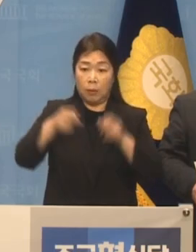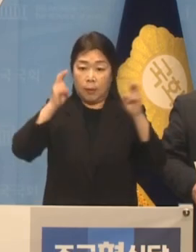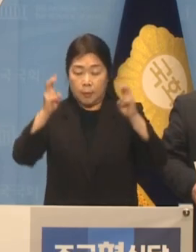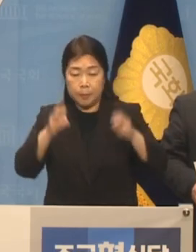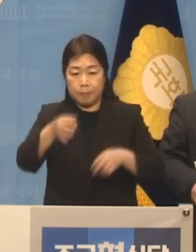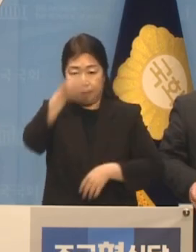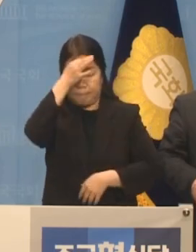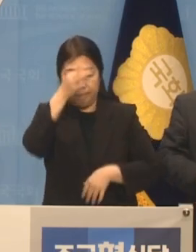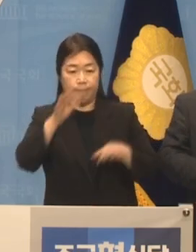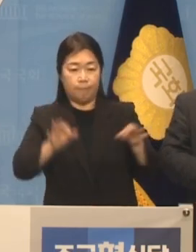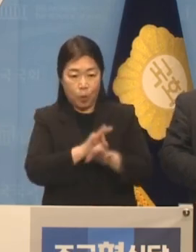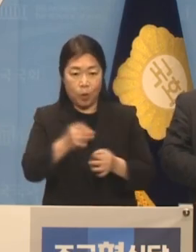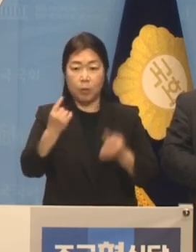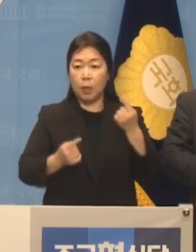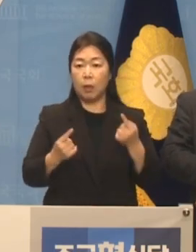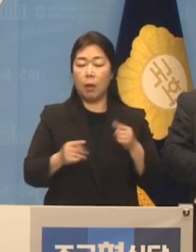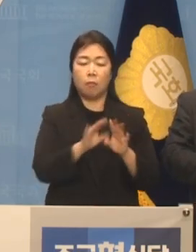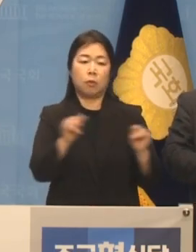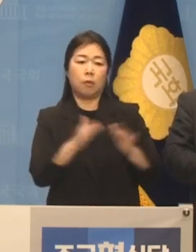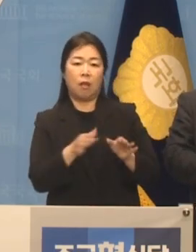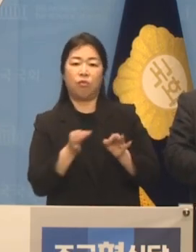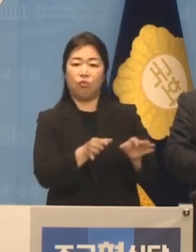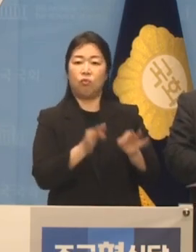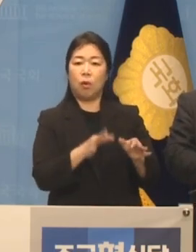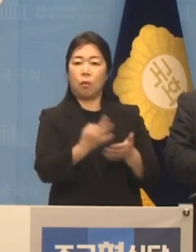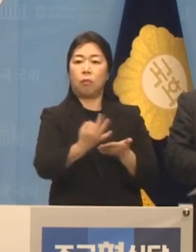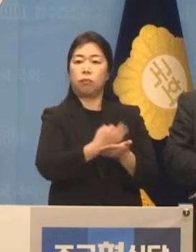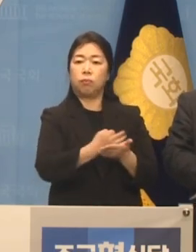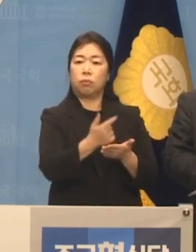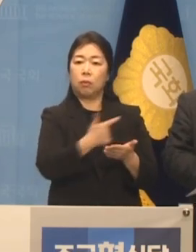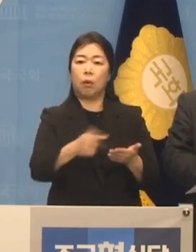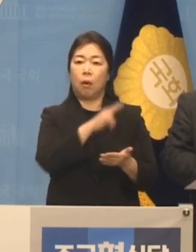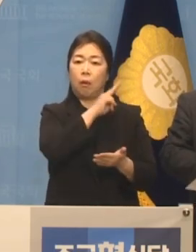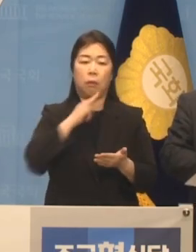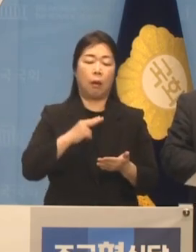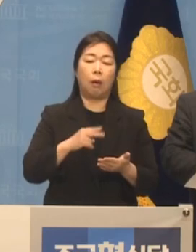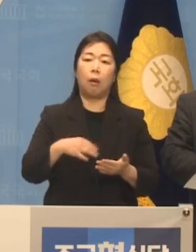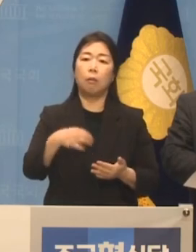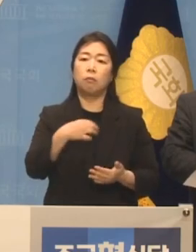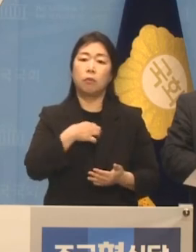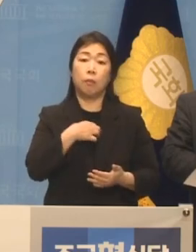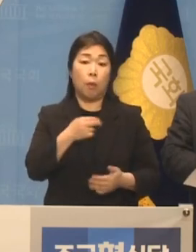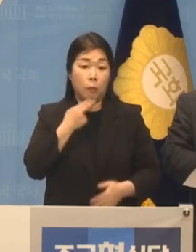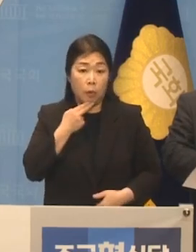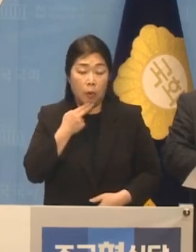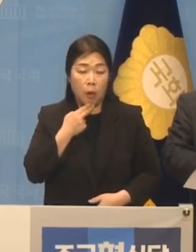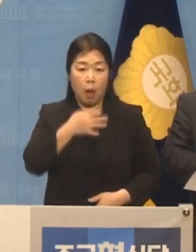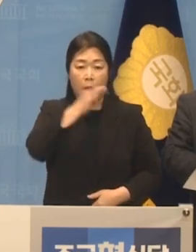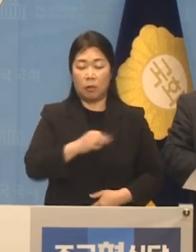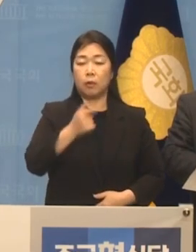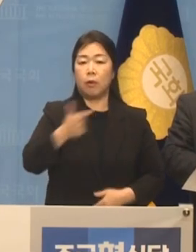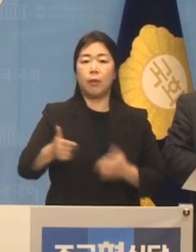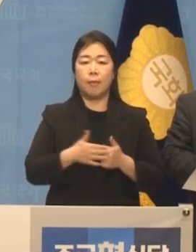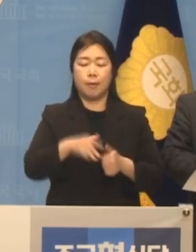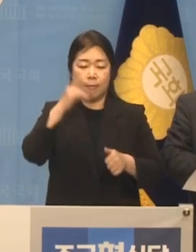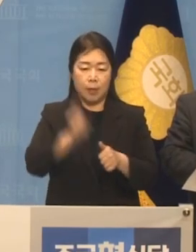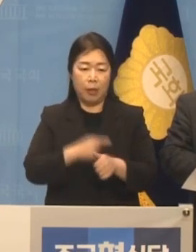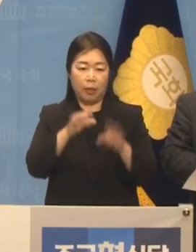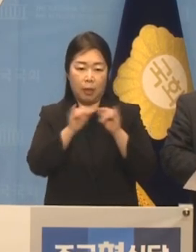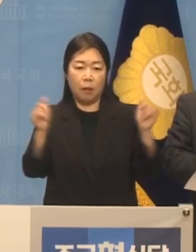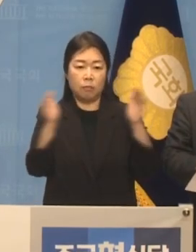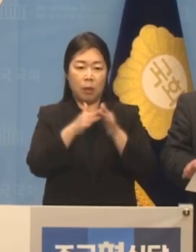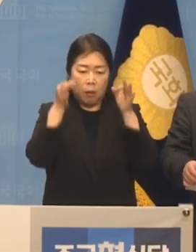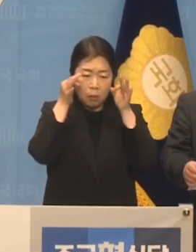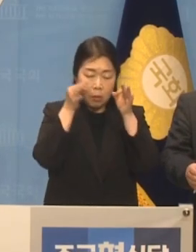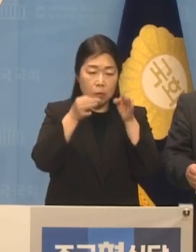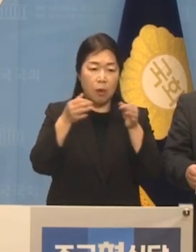기술개발, 경영혁신보다 부동산 투기로 돈을 버는 것이 덜 위험하고 이익도 크기 때문에 투기에 몰두했습니다.